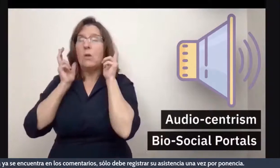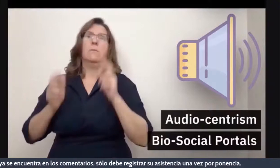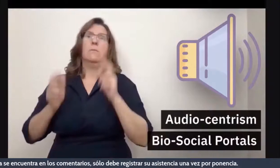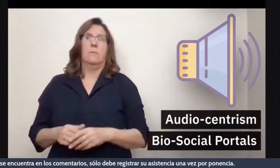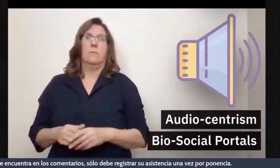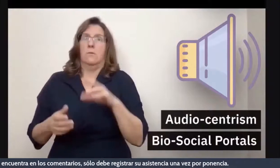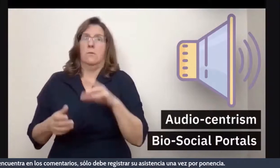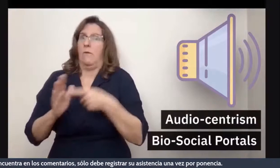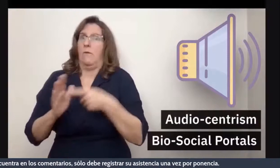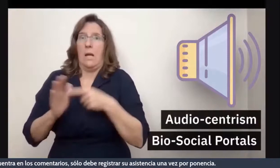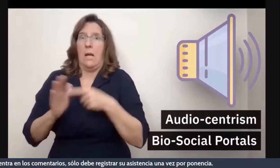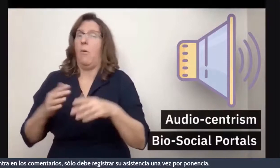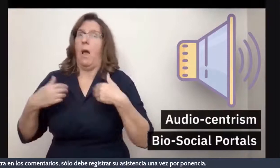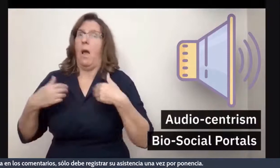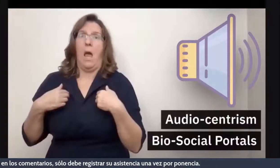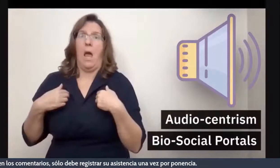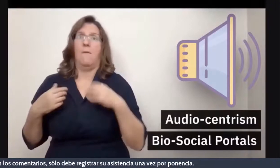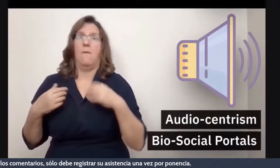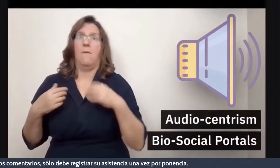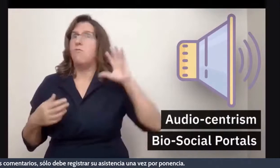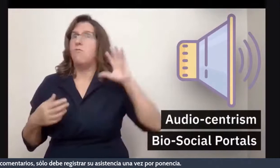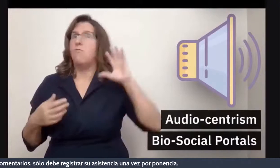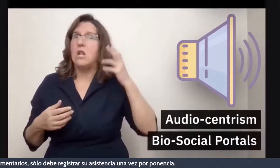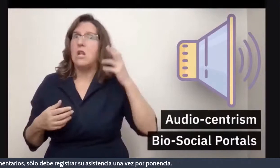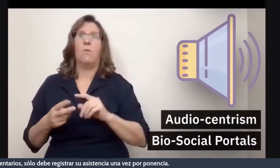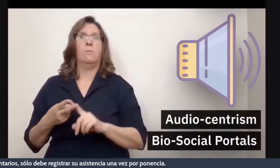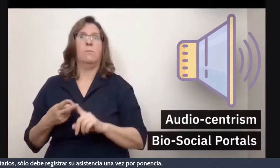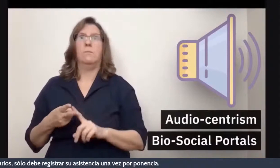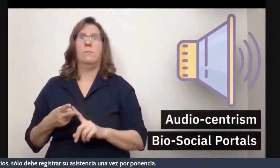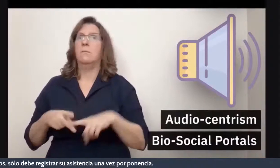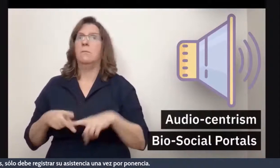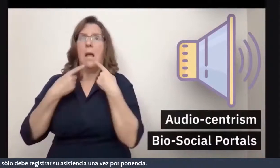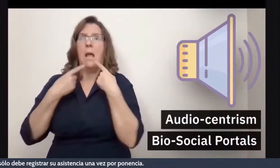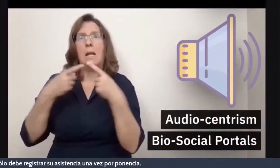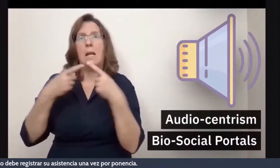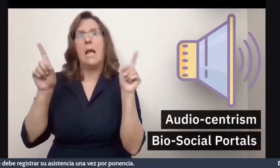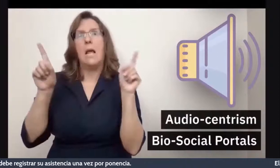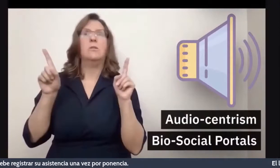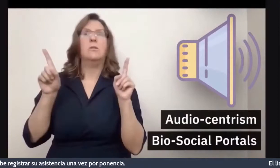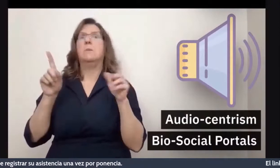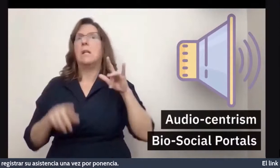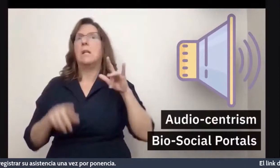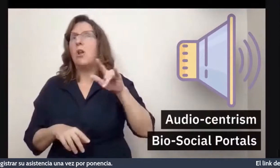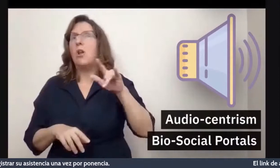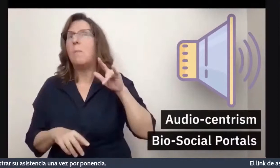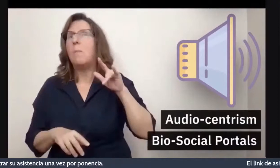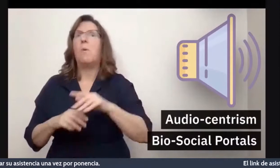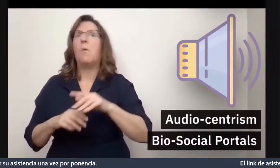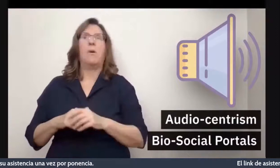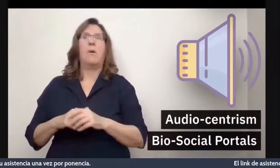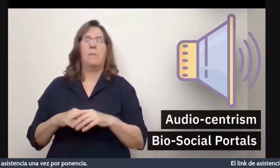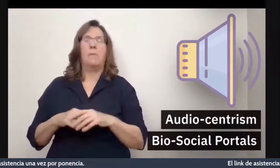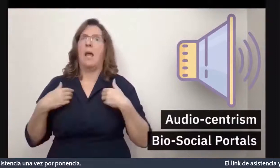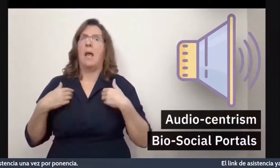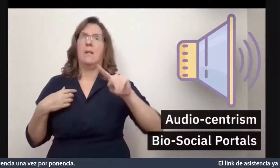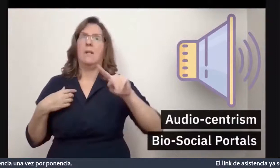Por eso tenemos la evidencia en los radios, en los anuncios, en lugares públicos, los anuncios,